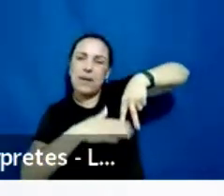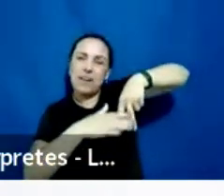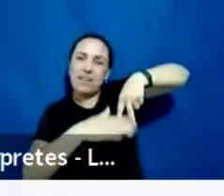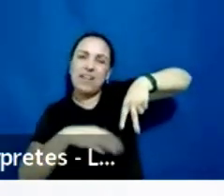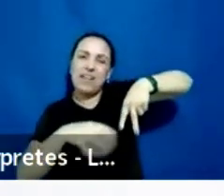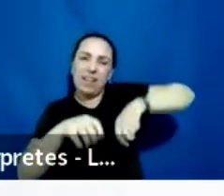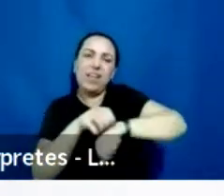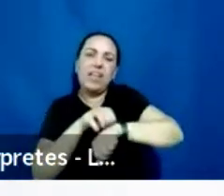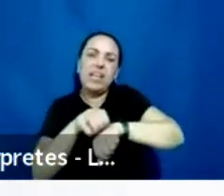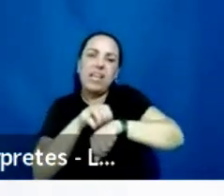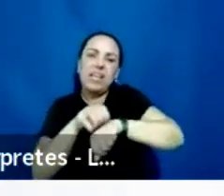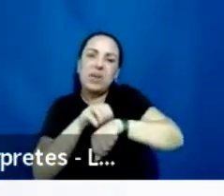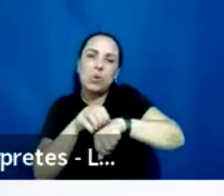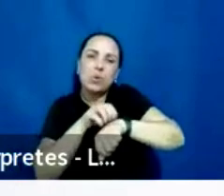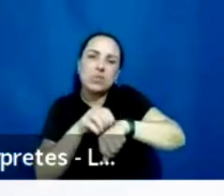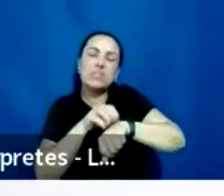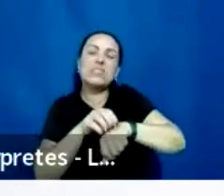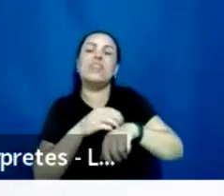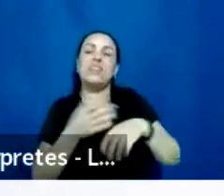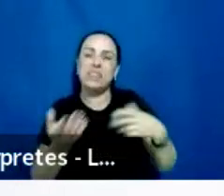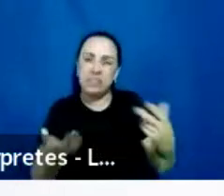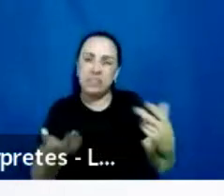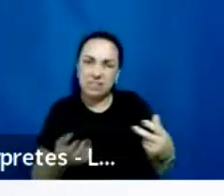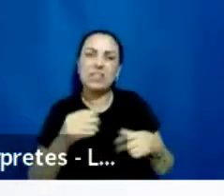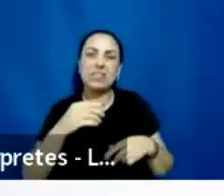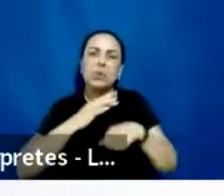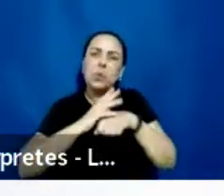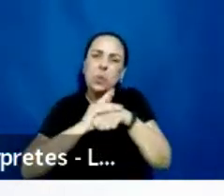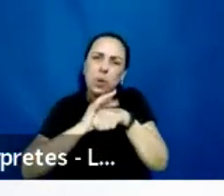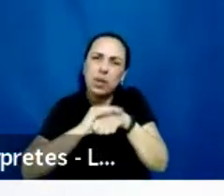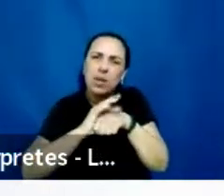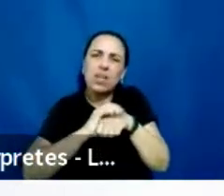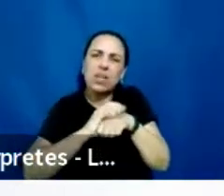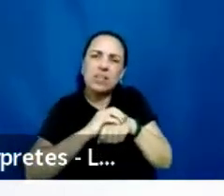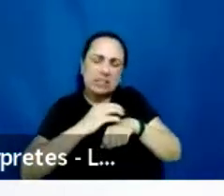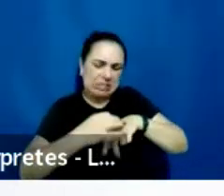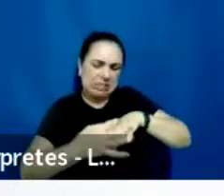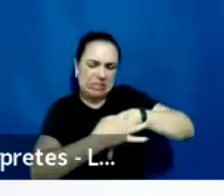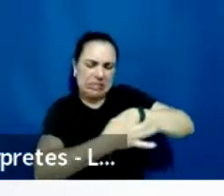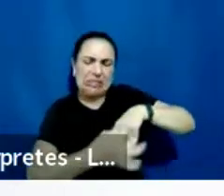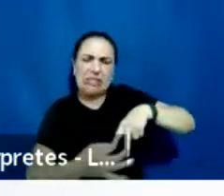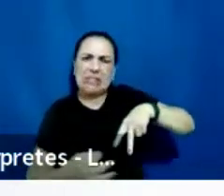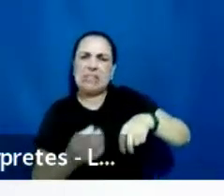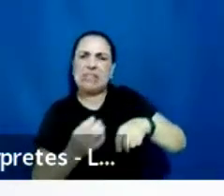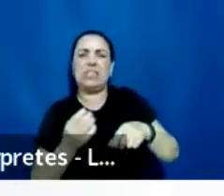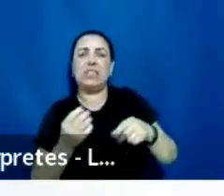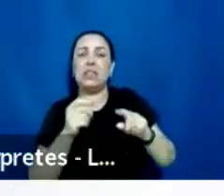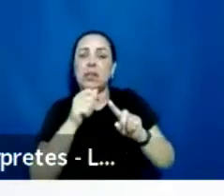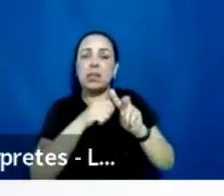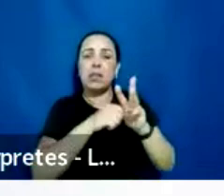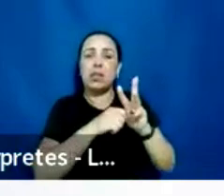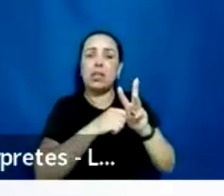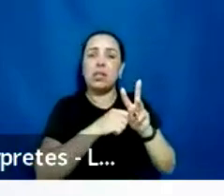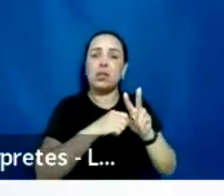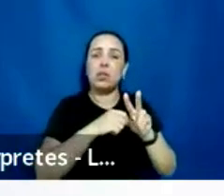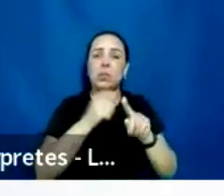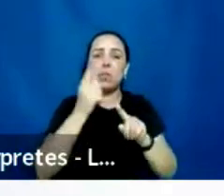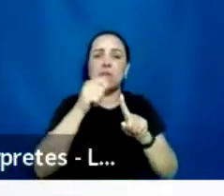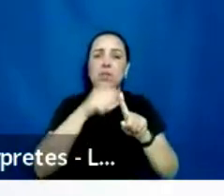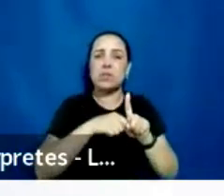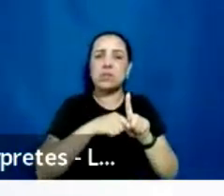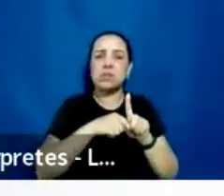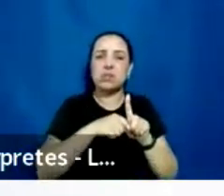na Europa, né, da psoríase. Em tão pouco tempo ele teve essa melhora aí